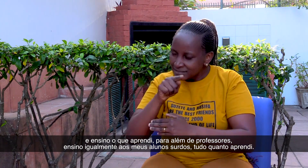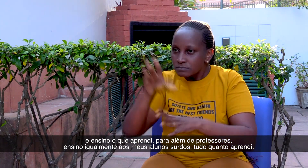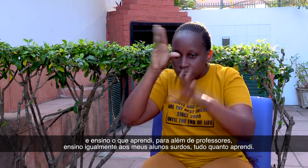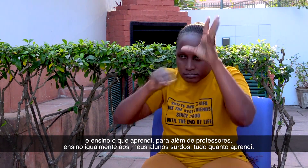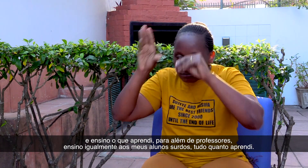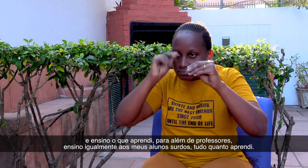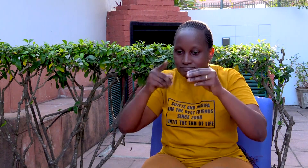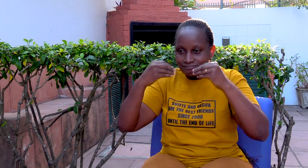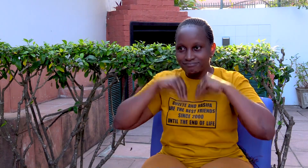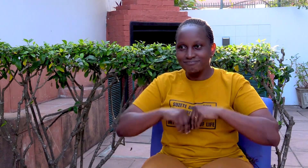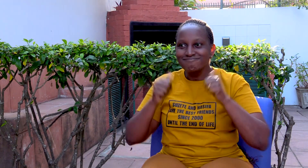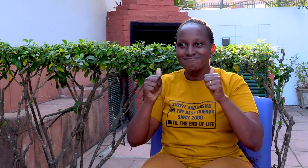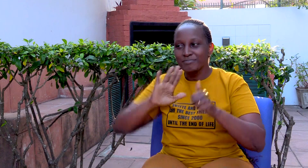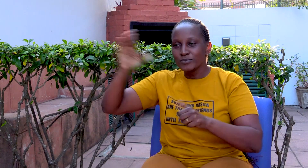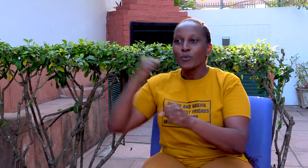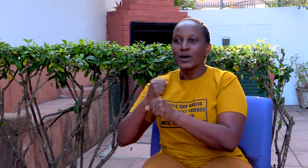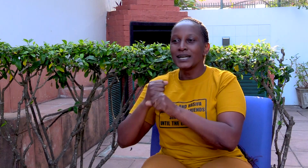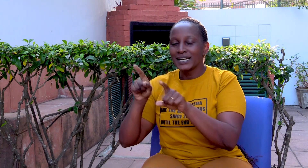tudo quanto aprendi.